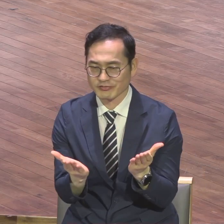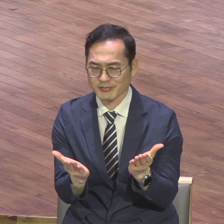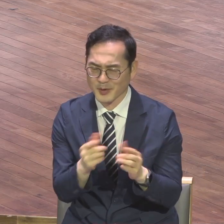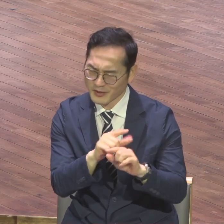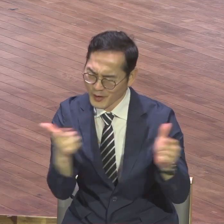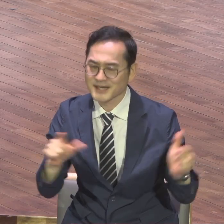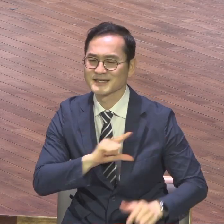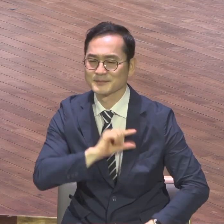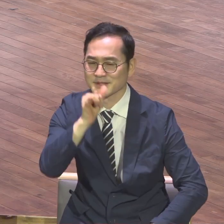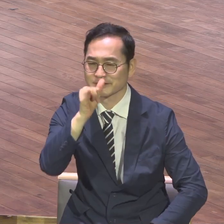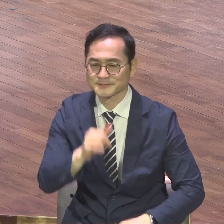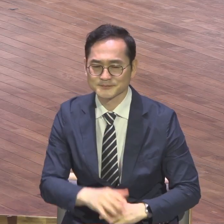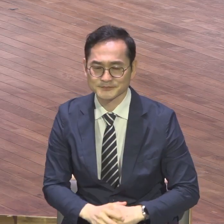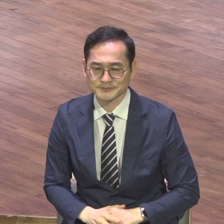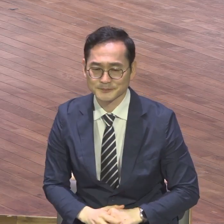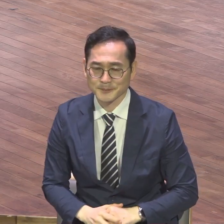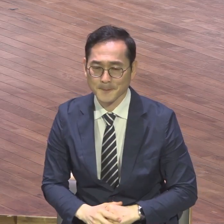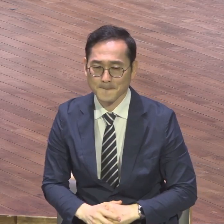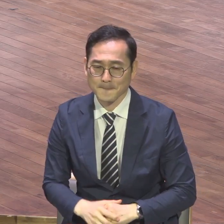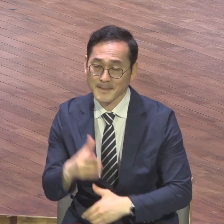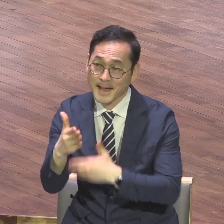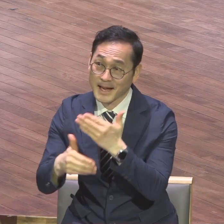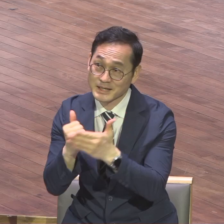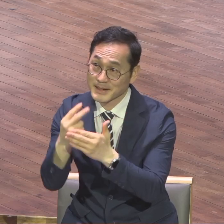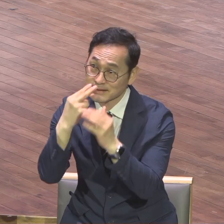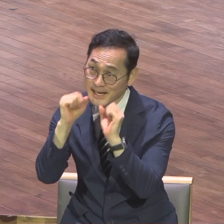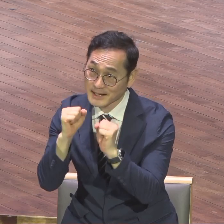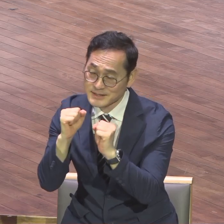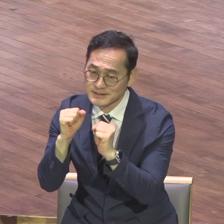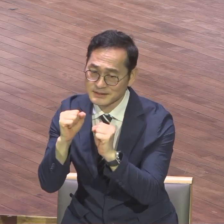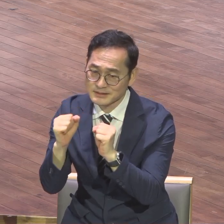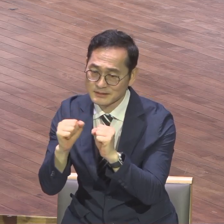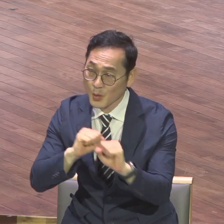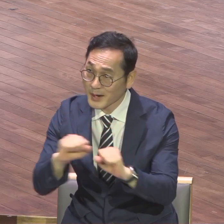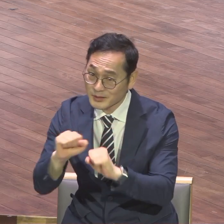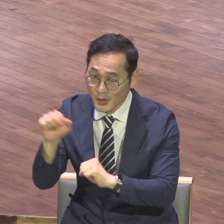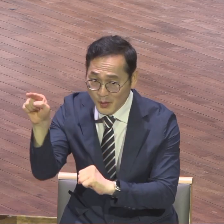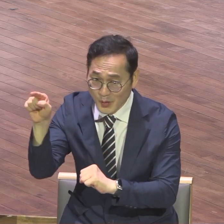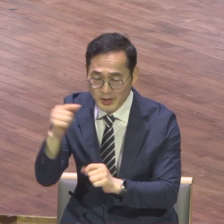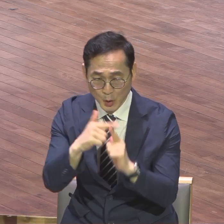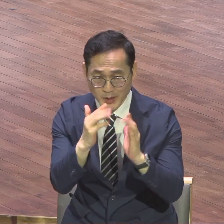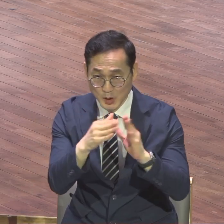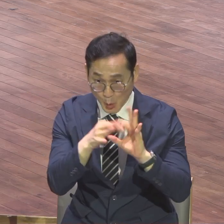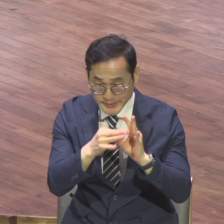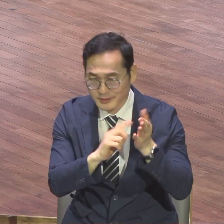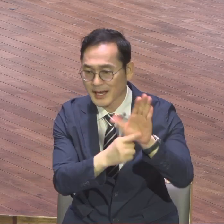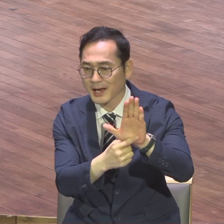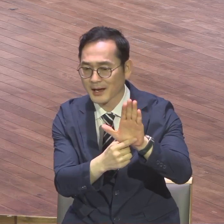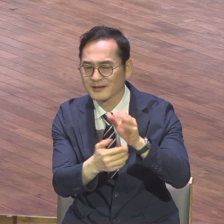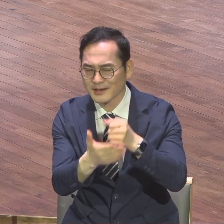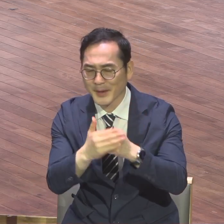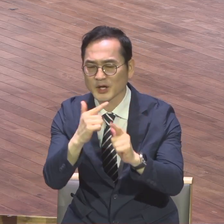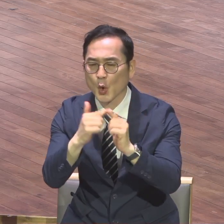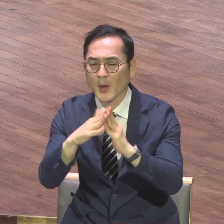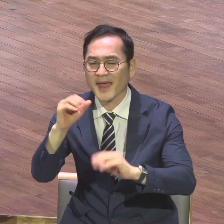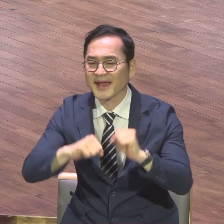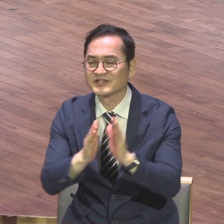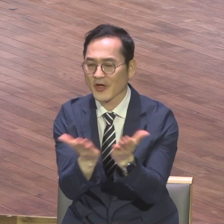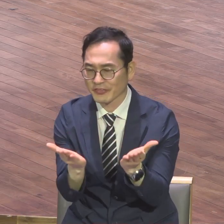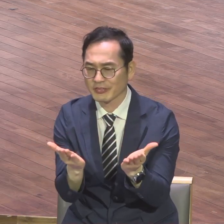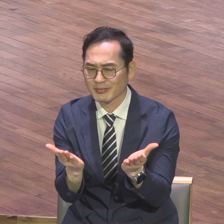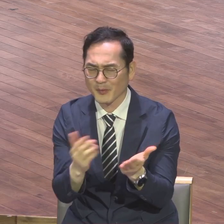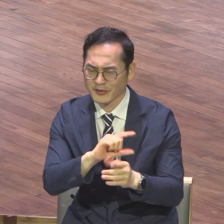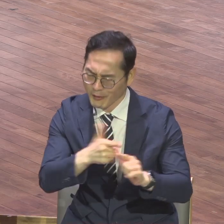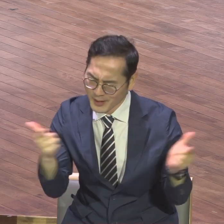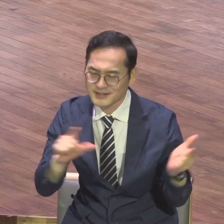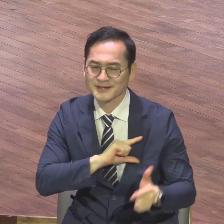그리고 하나님의 이 산 역사가 교회를 통해서 나타났기 때문에 교회행전이다